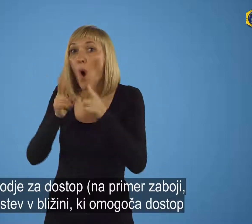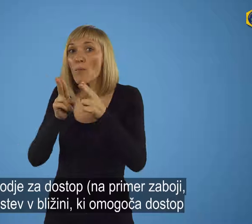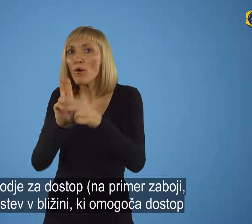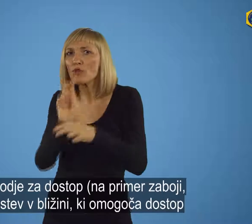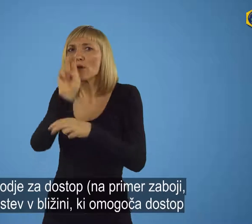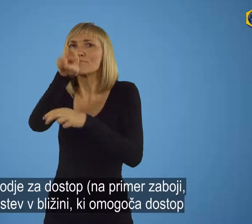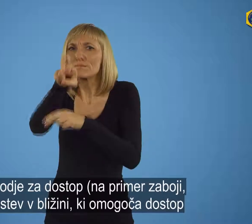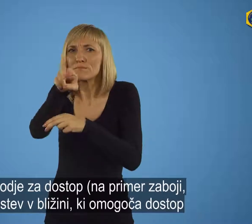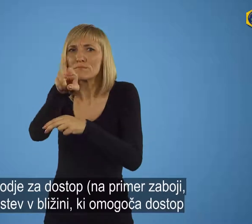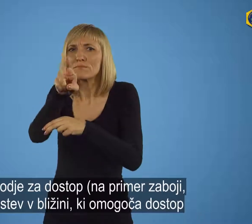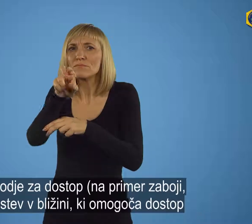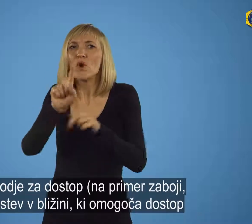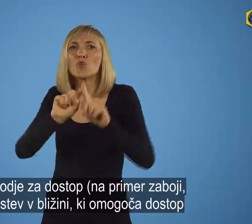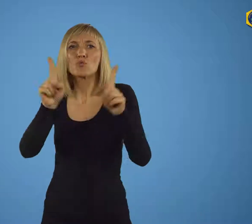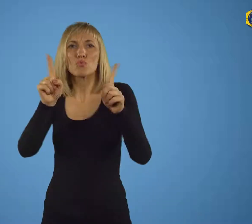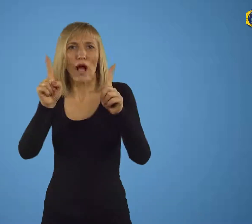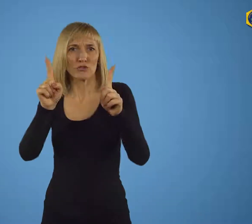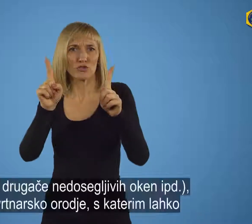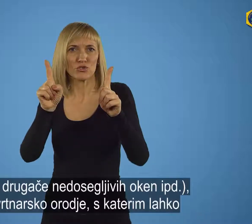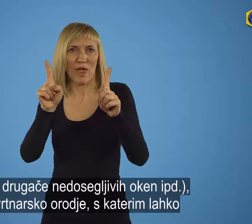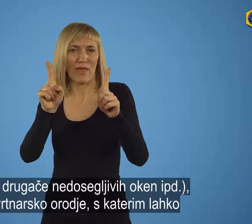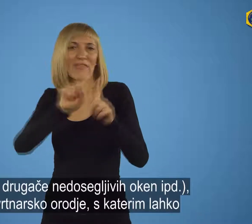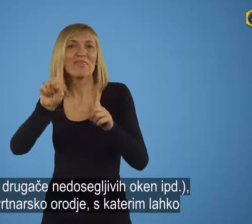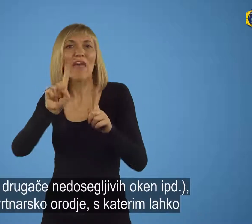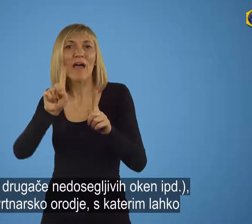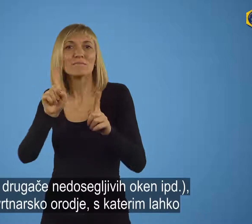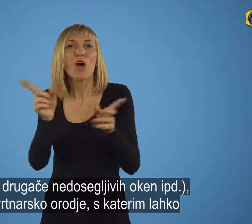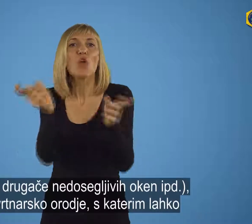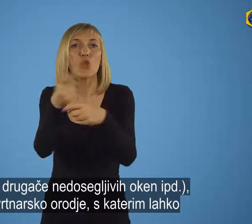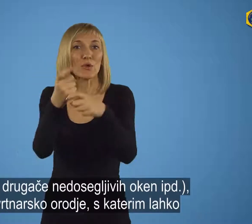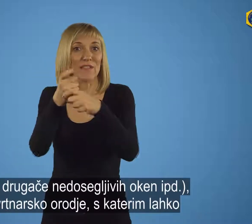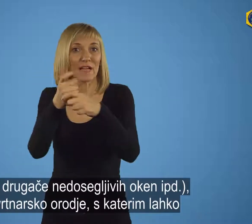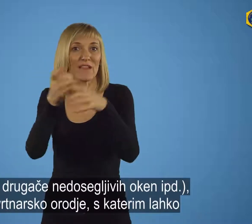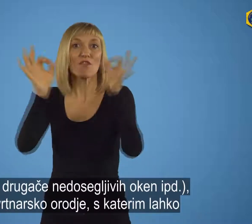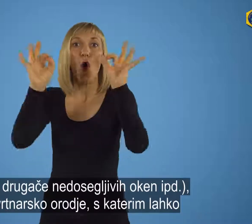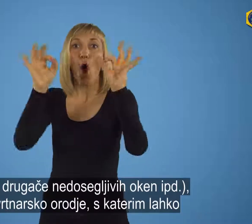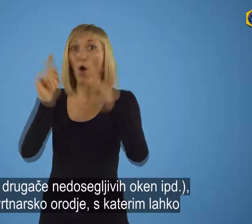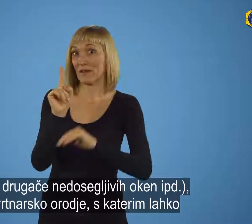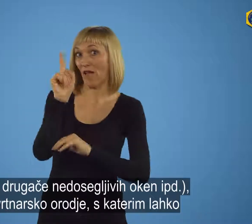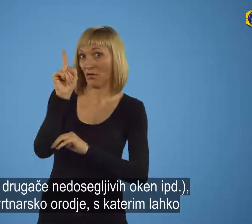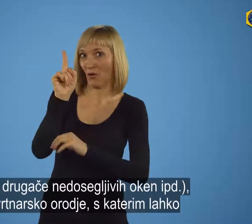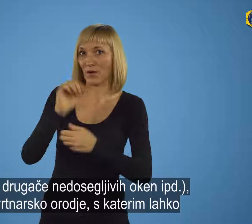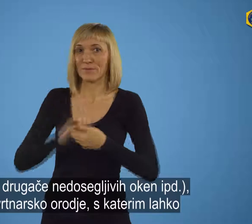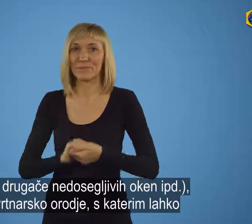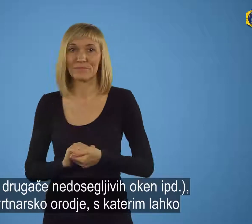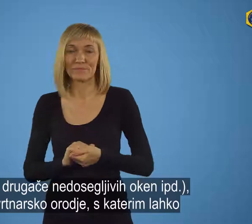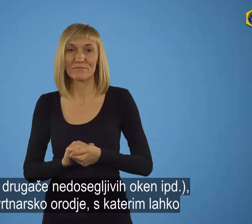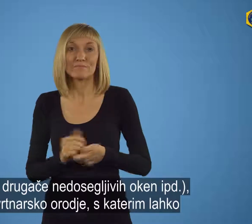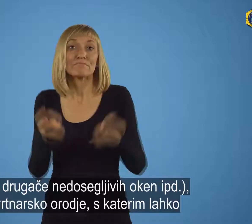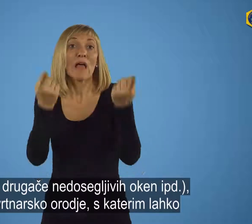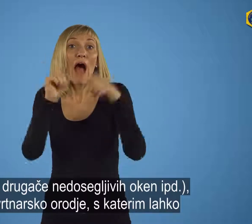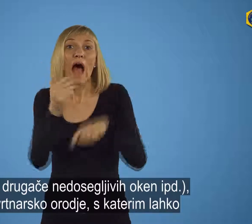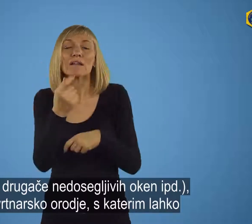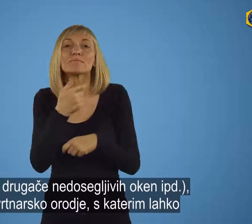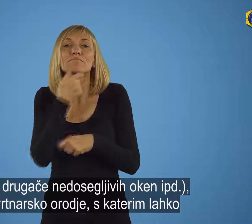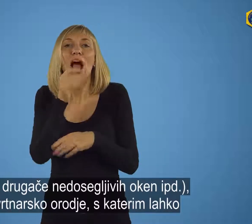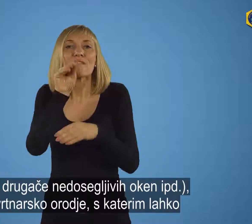podobno, vrtnarsko orodje, s katerim lahko vlomilec nasilno vlomi, zapuščene žive meje ali